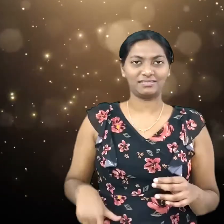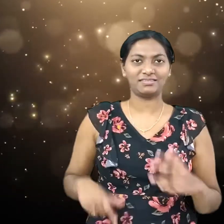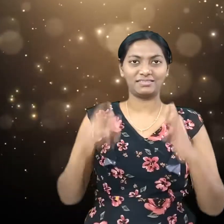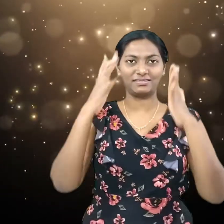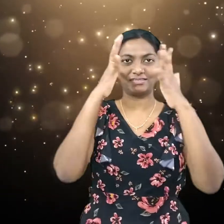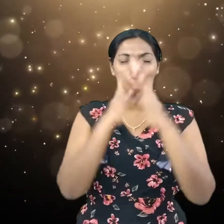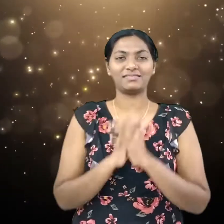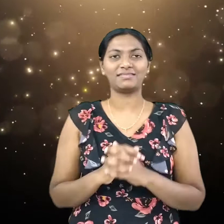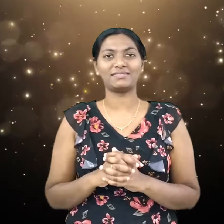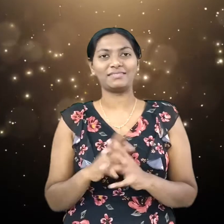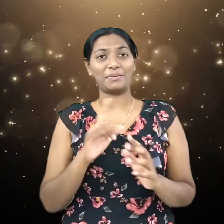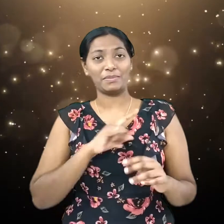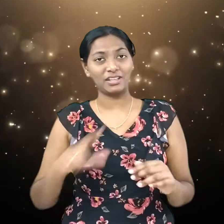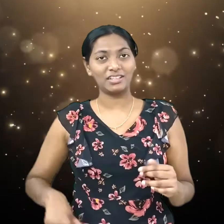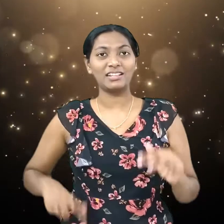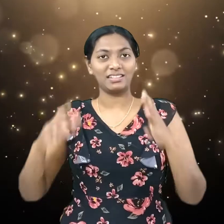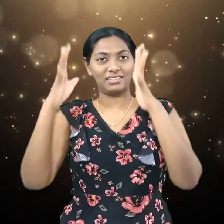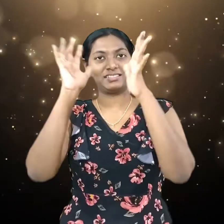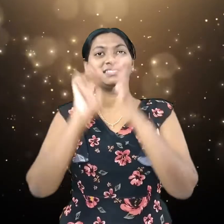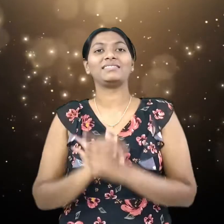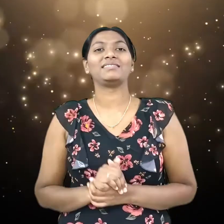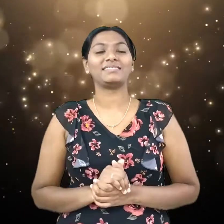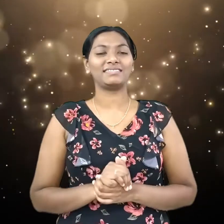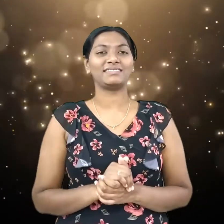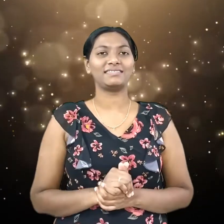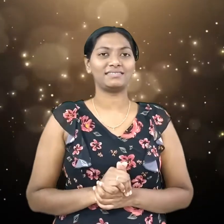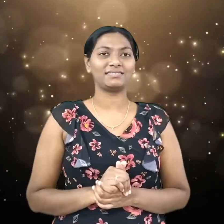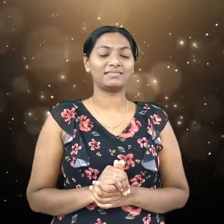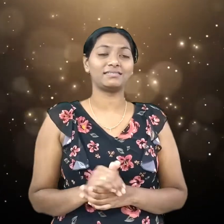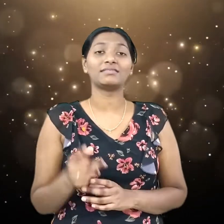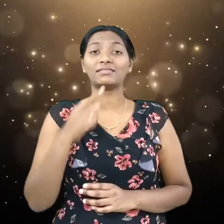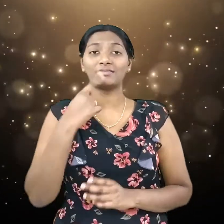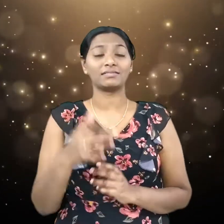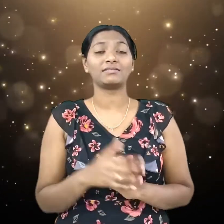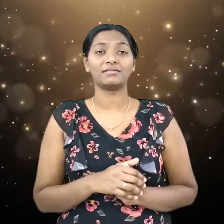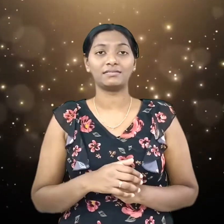तो उसने क्या कहा? ये सब मनुष्यों को दिखाऊं कि इस